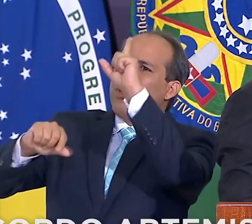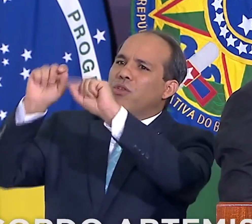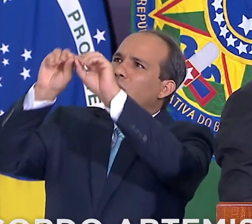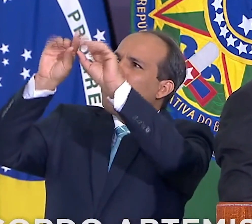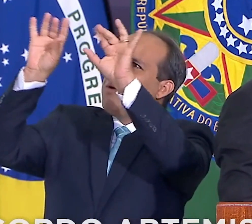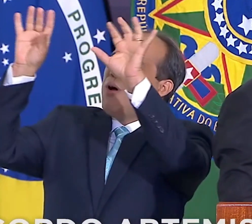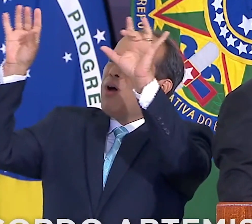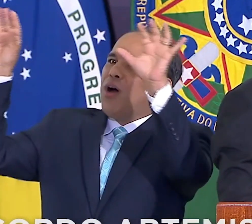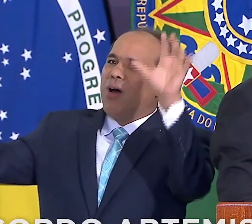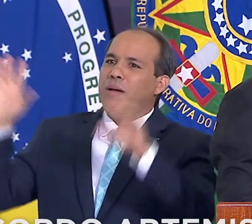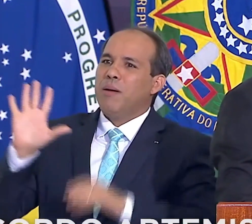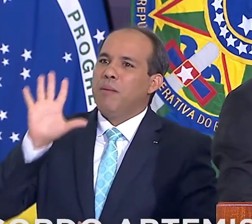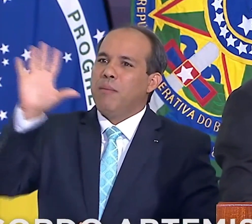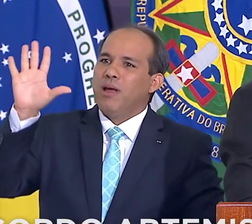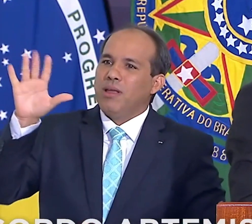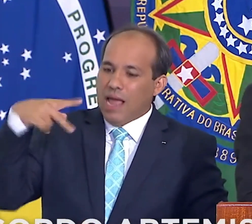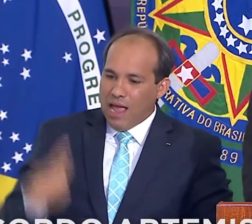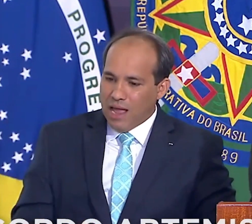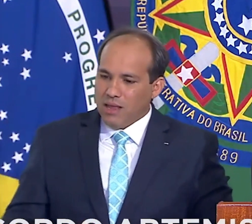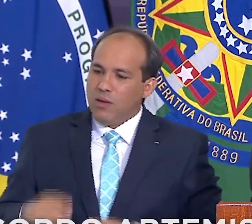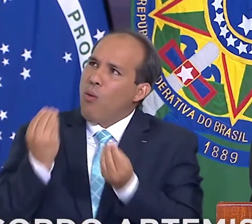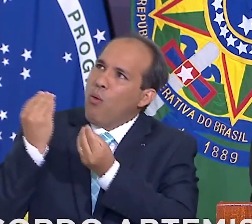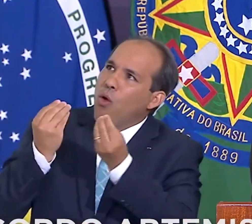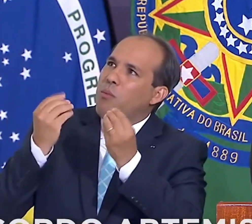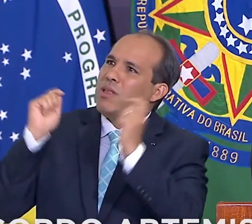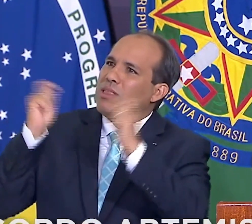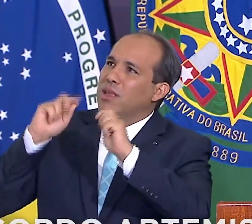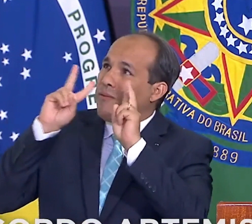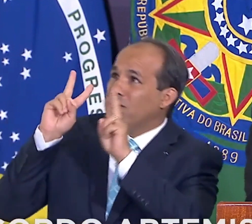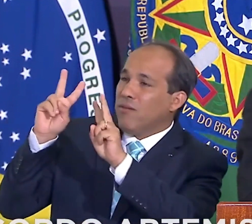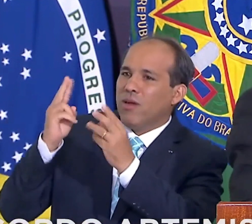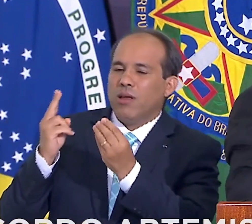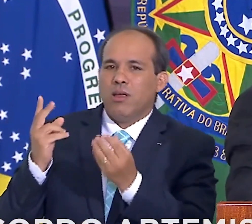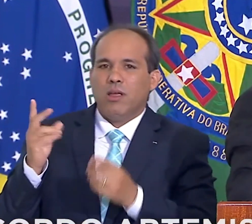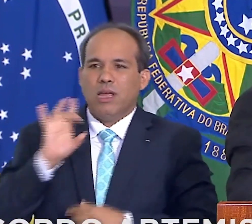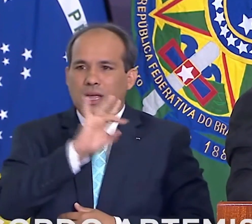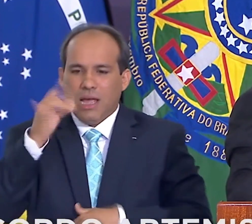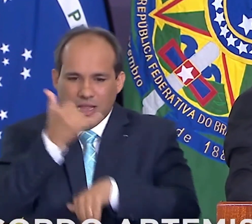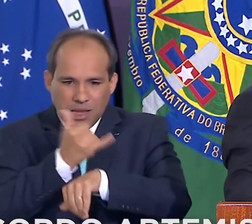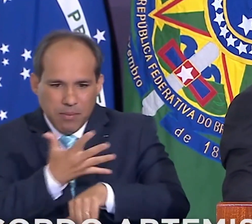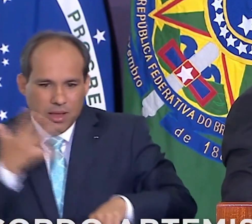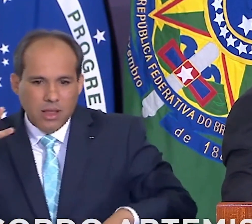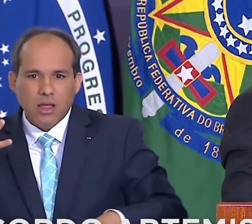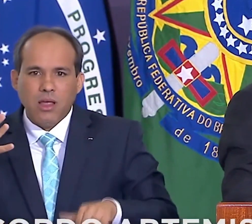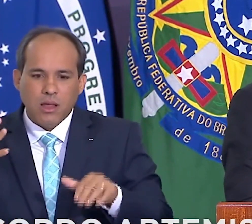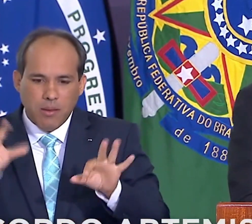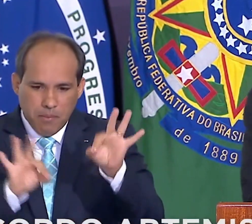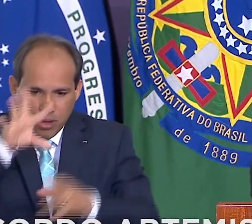espectro projetado numa superfície. E cada metal incandescente